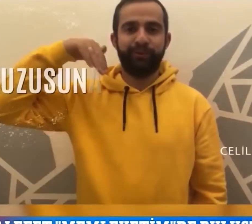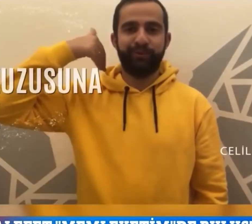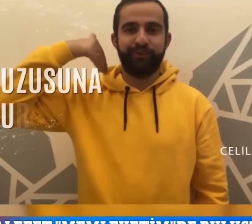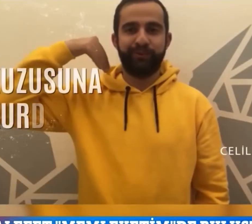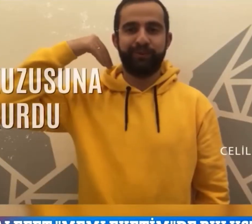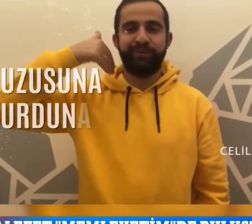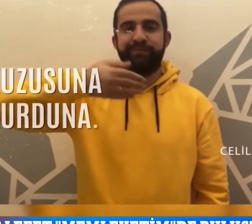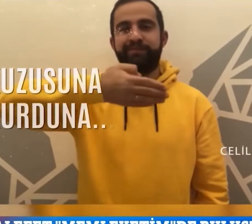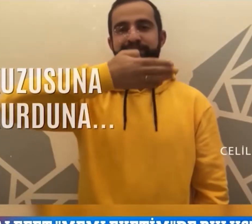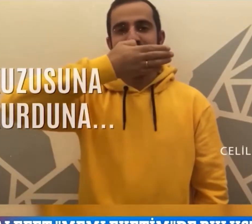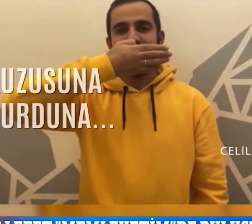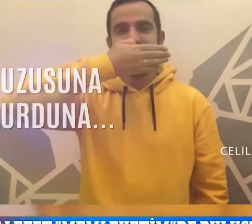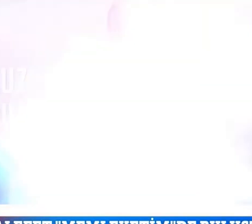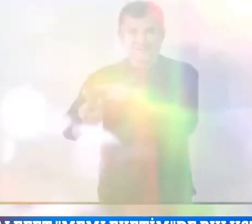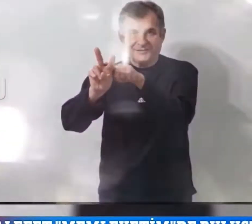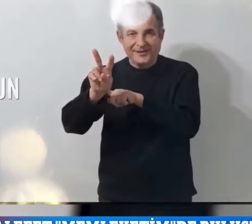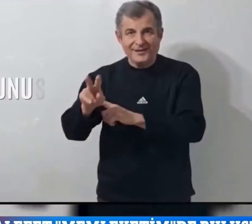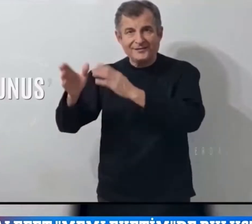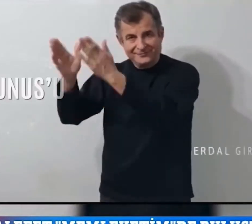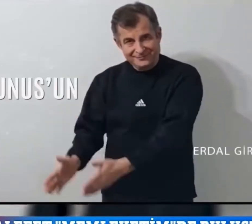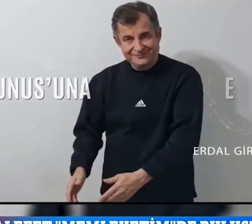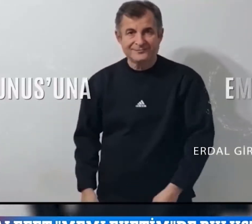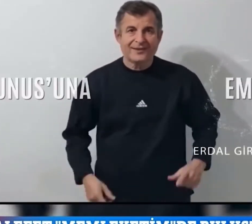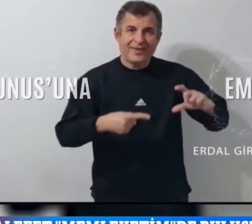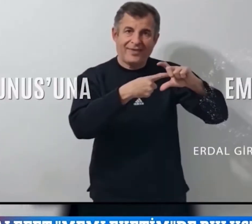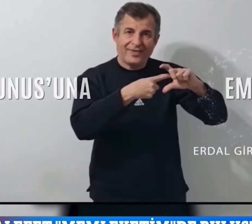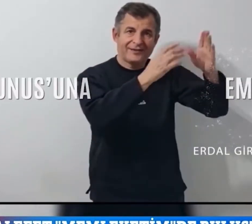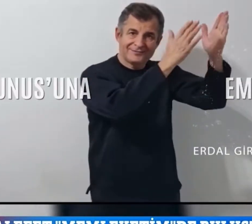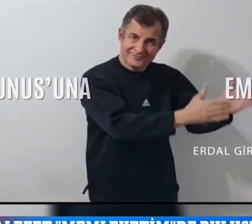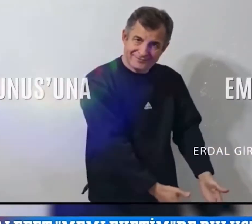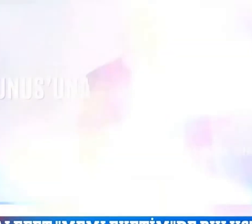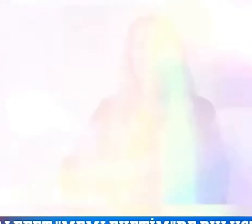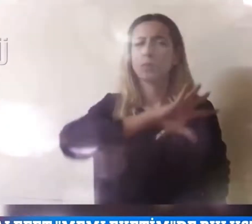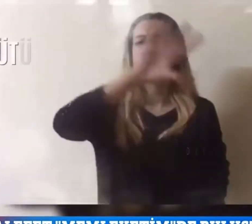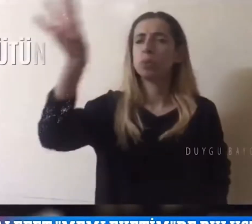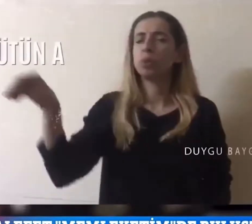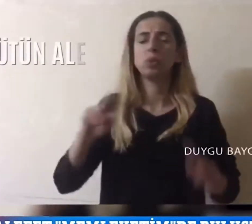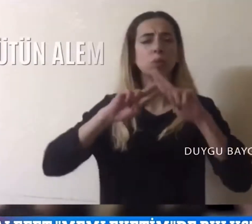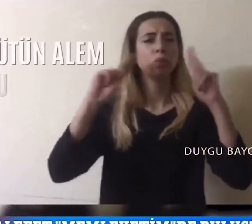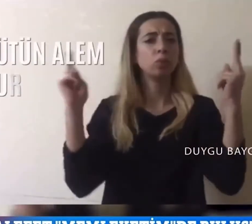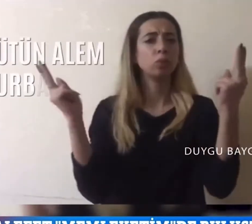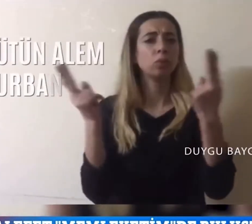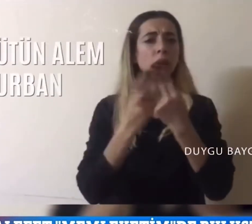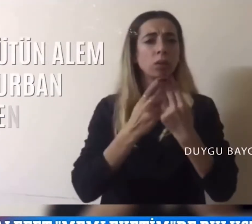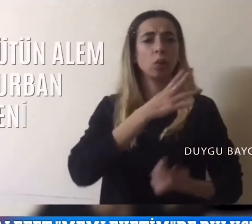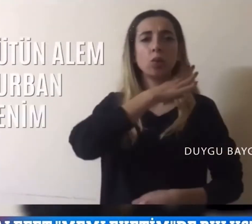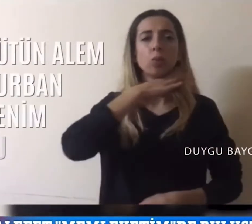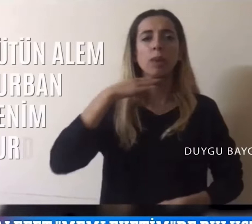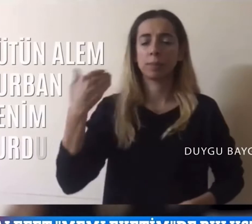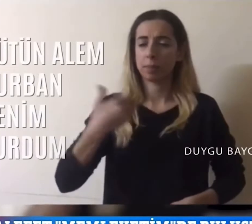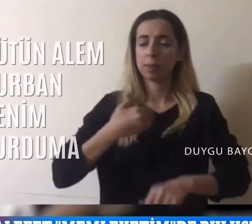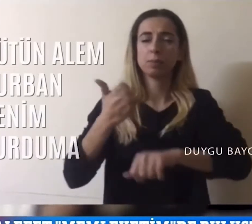Kuzusuna kurdu da, yunusuna emraha, bütün alem kurban